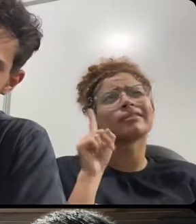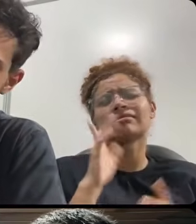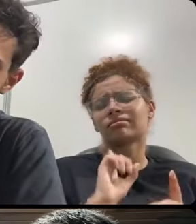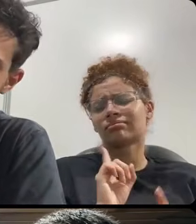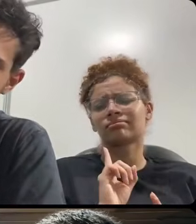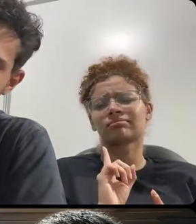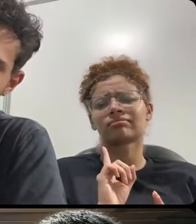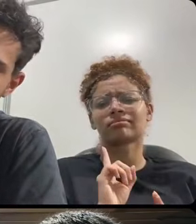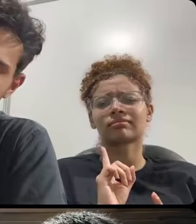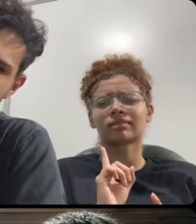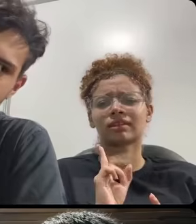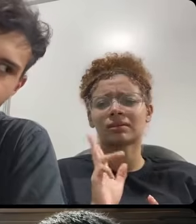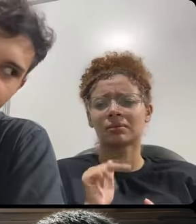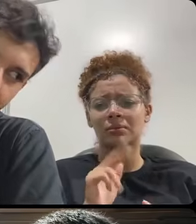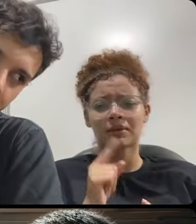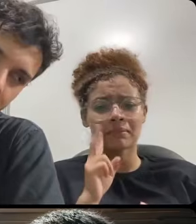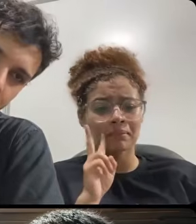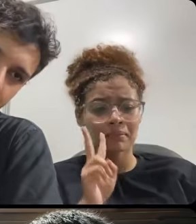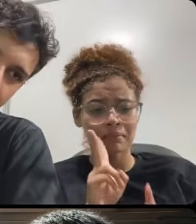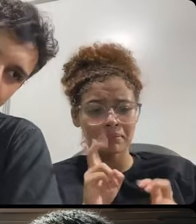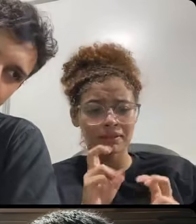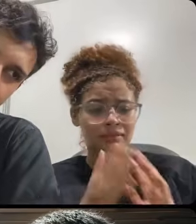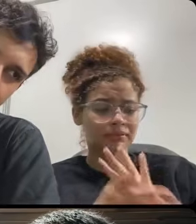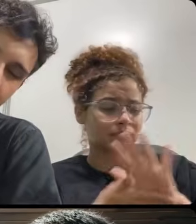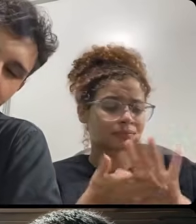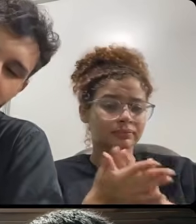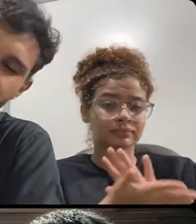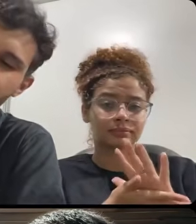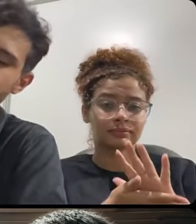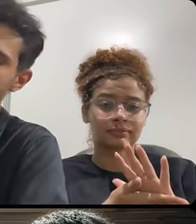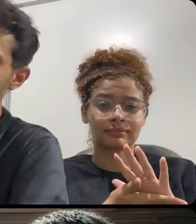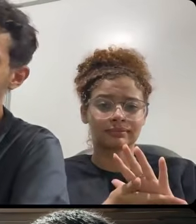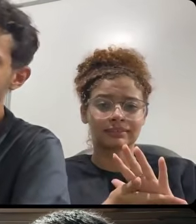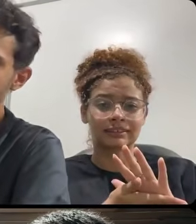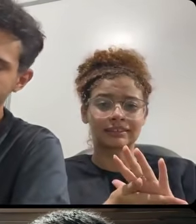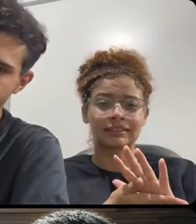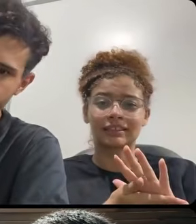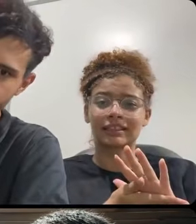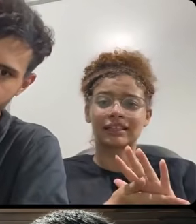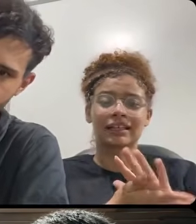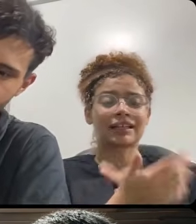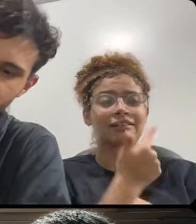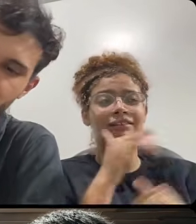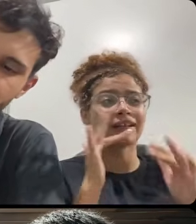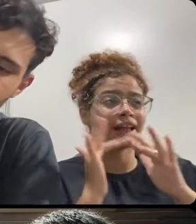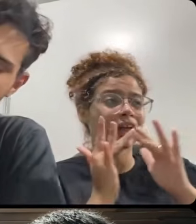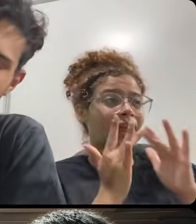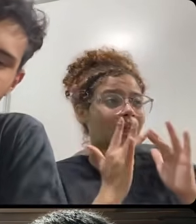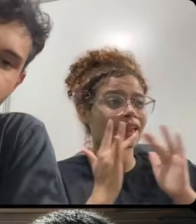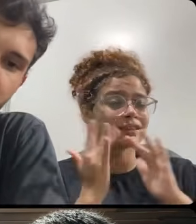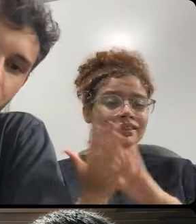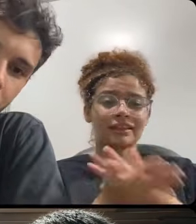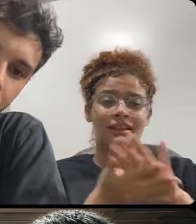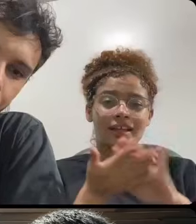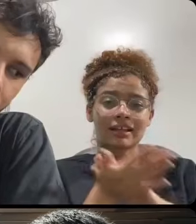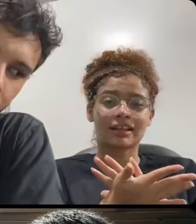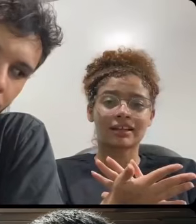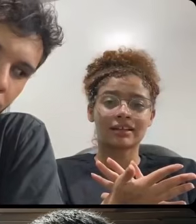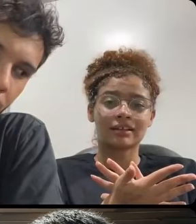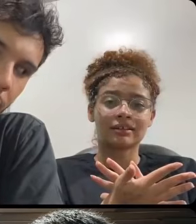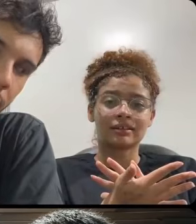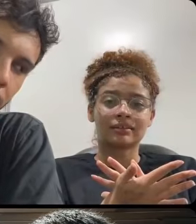porque nunca não, né, mas, tipo assim, não ouvia falar muito e tudo mais, e nunca tive contato com surdo,